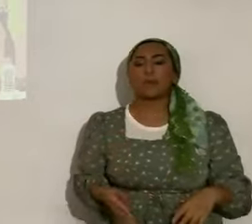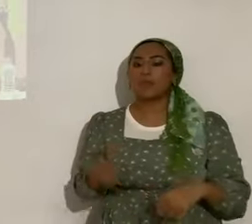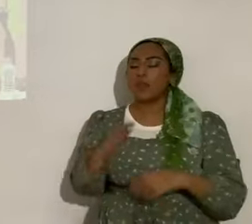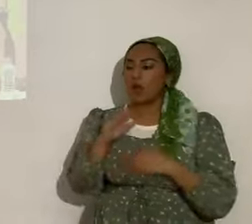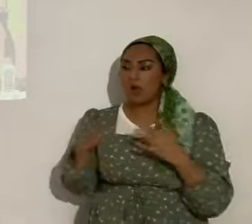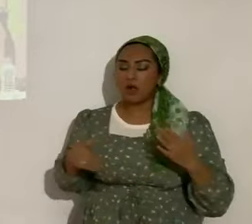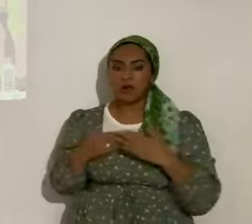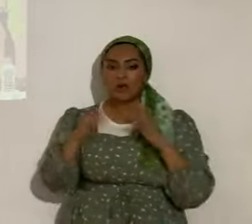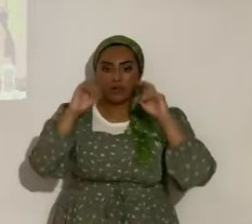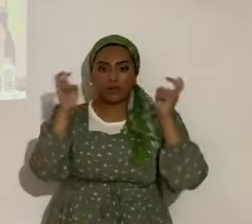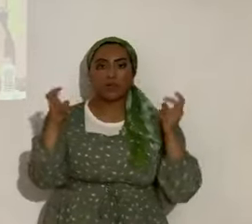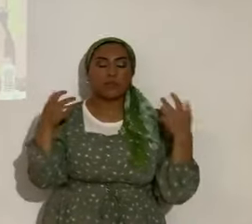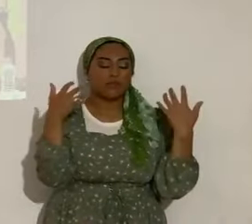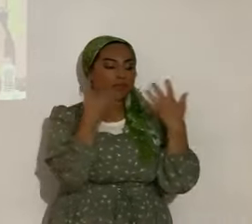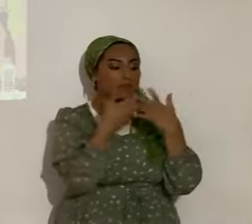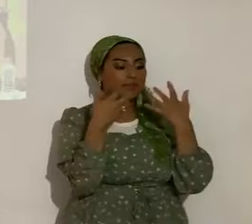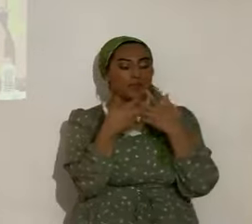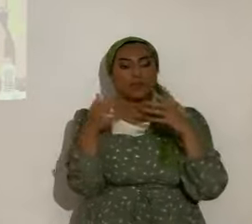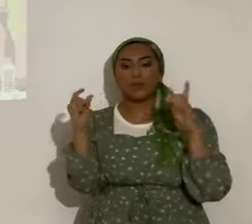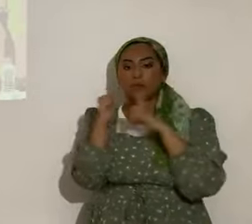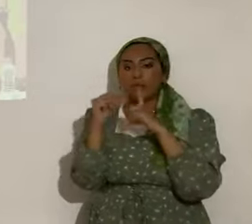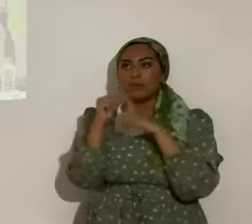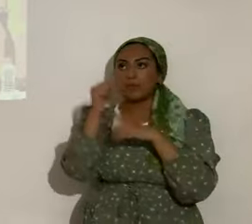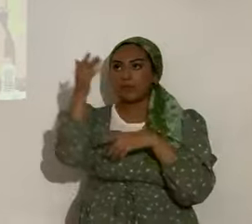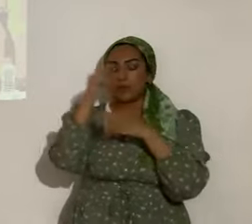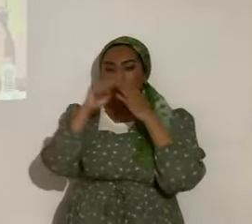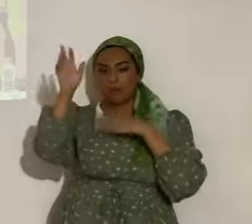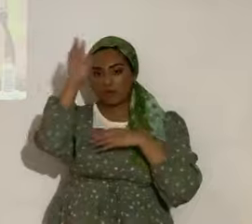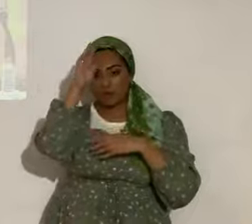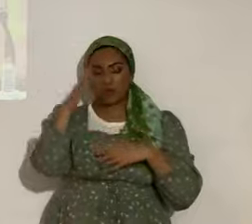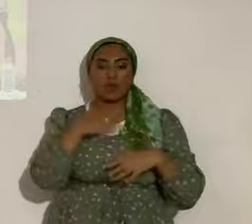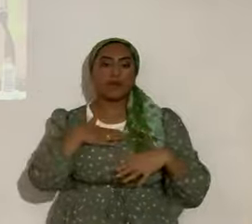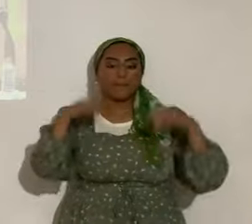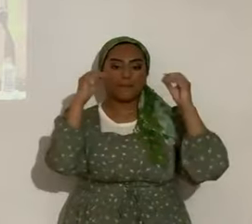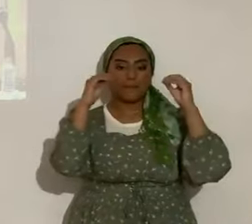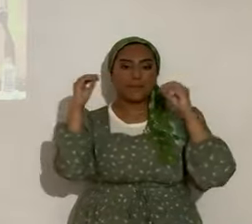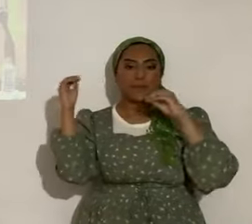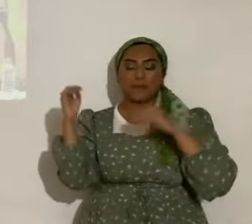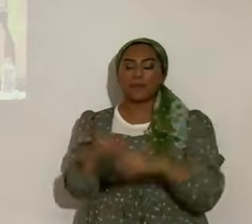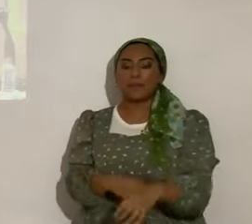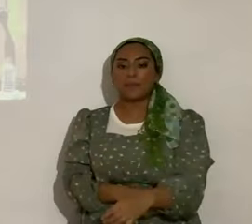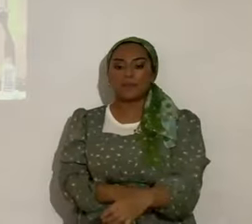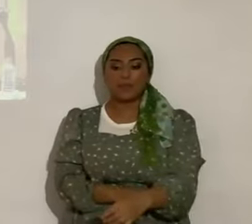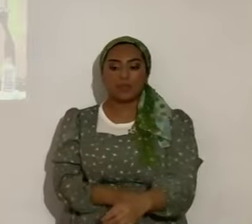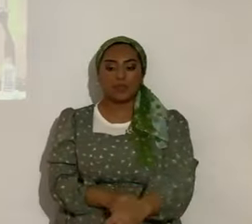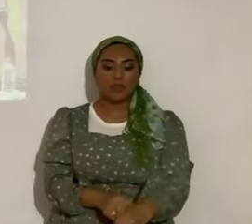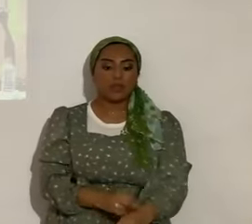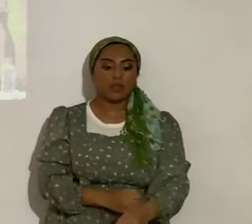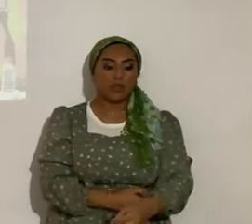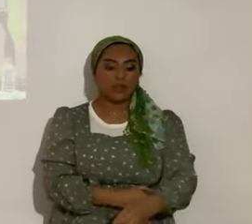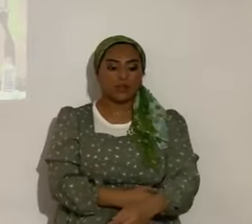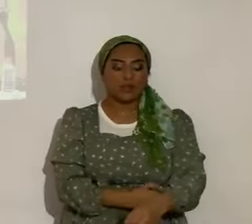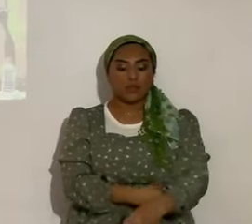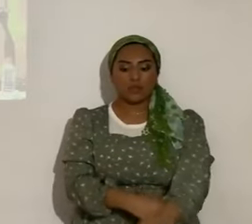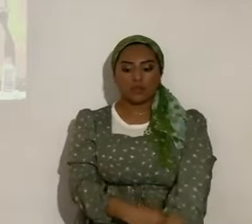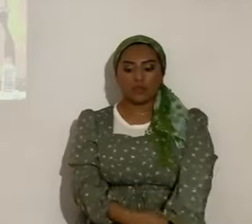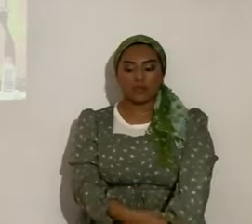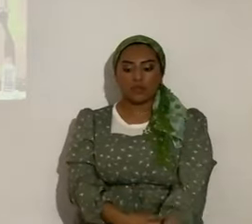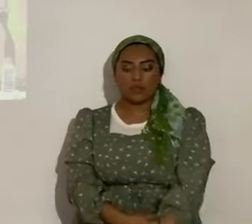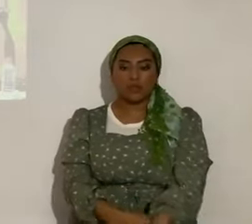los temas van encajonados, ¿verdad? Porque es la palabra del Eterno la que estoy ministrando, no mi palabra. Así que entonces, en el